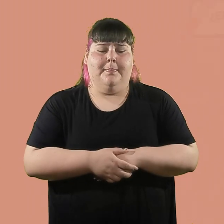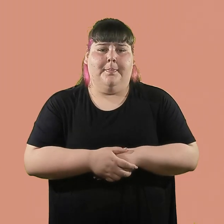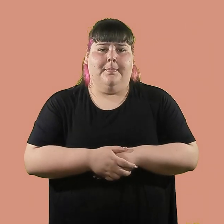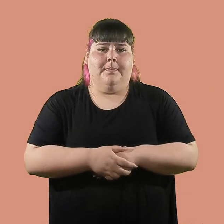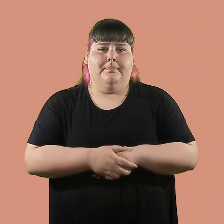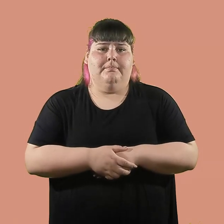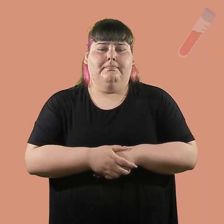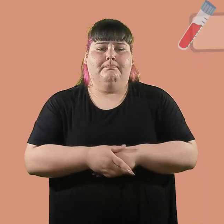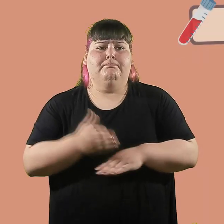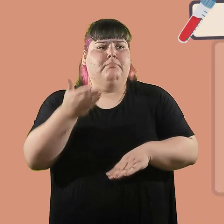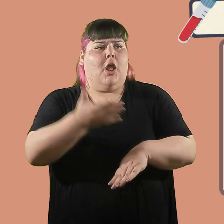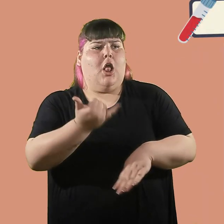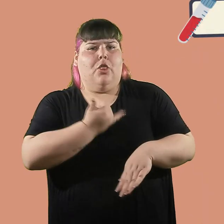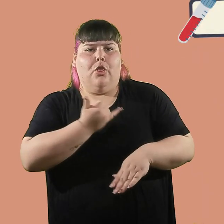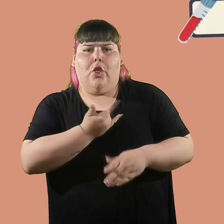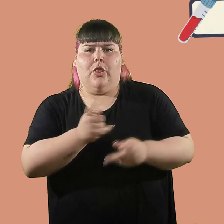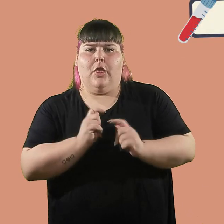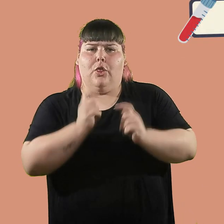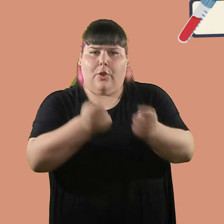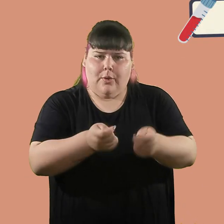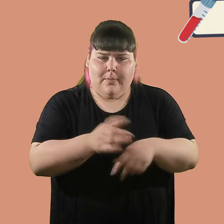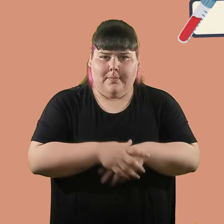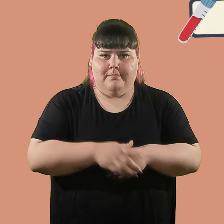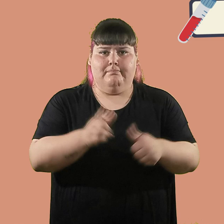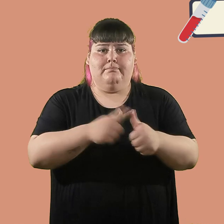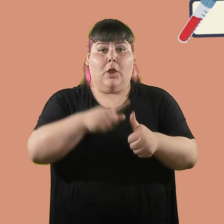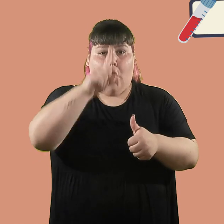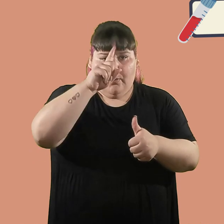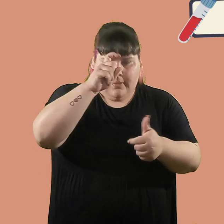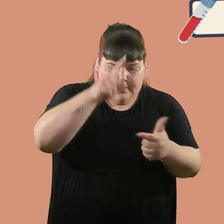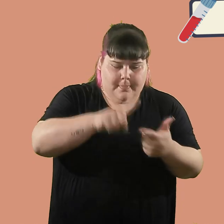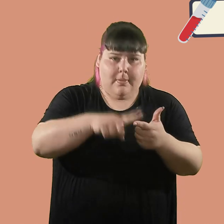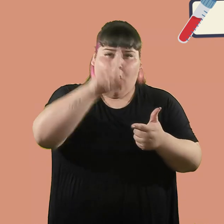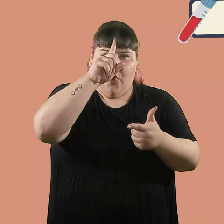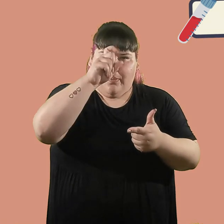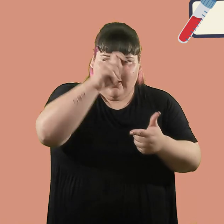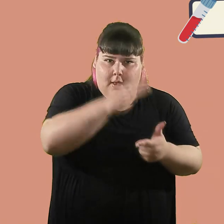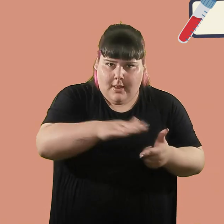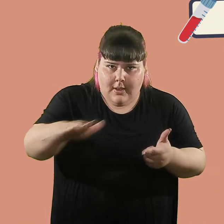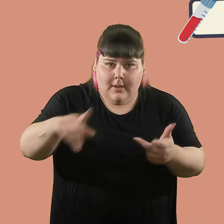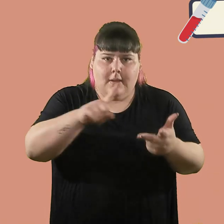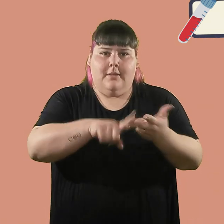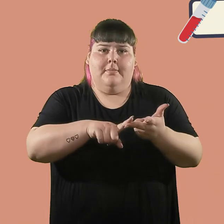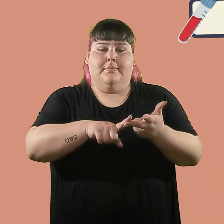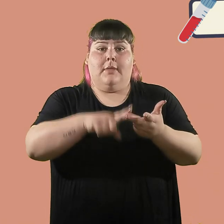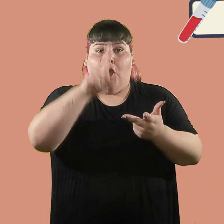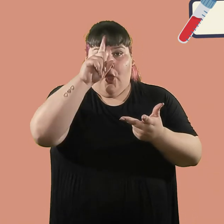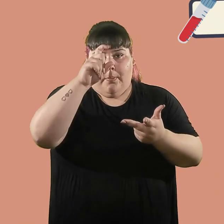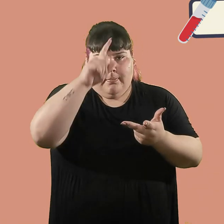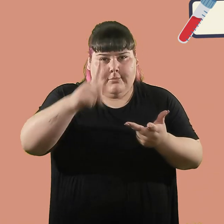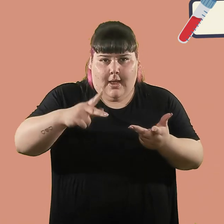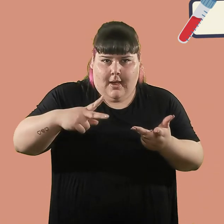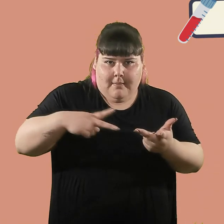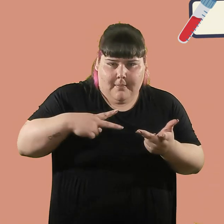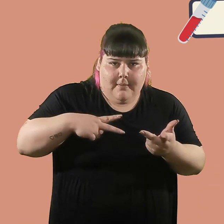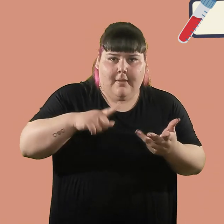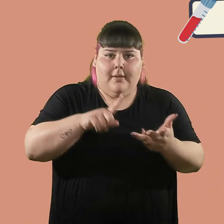¿Dónde se puede donar? Hospitales, hospitales infantiles, clínicas, campañas